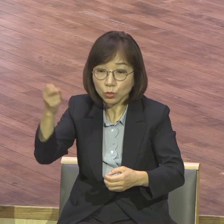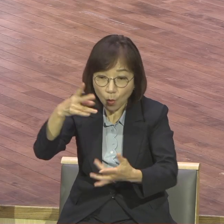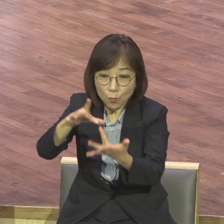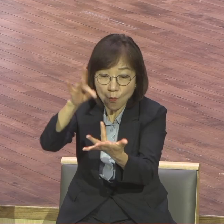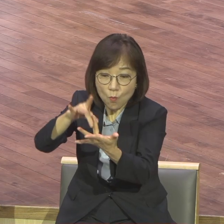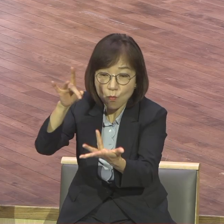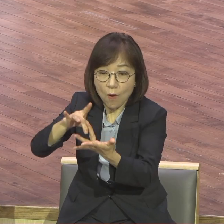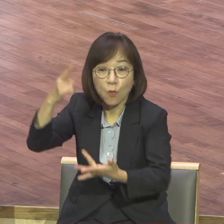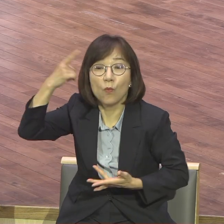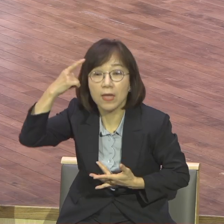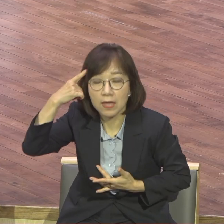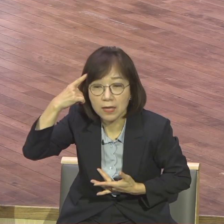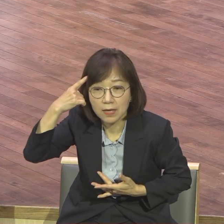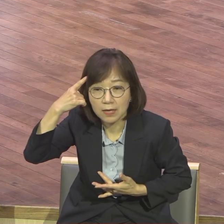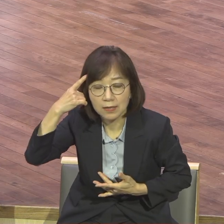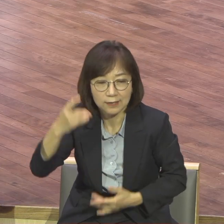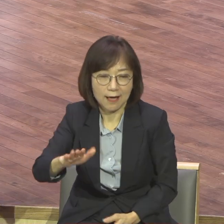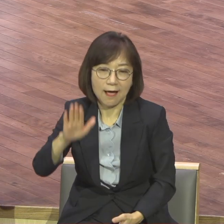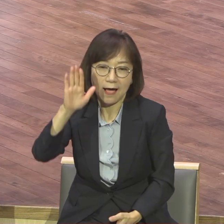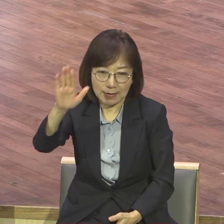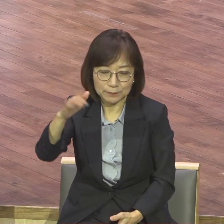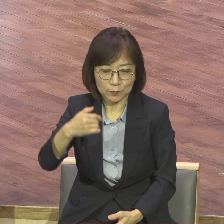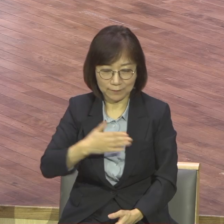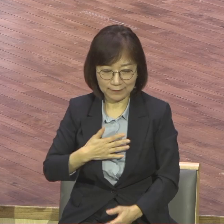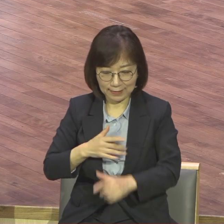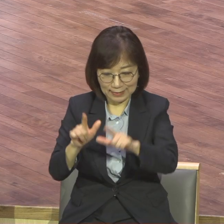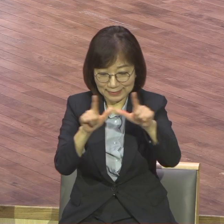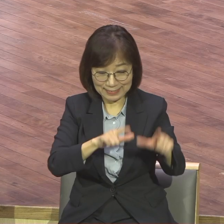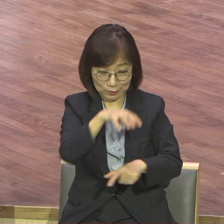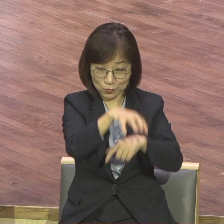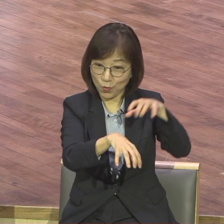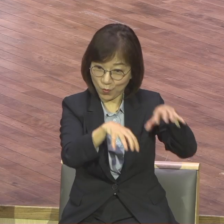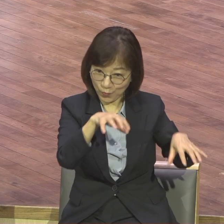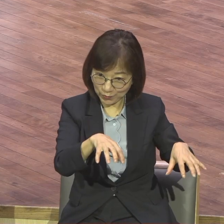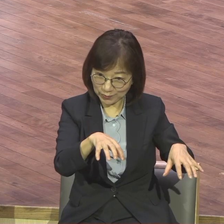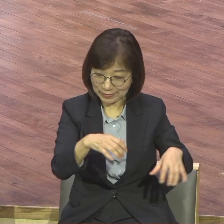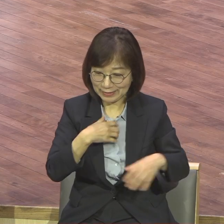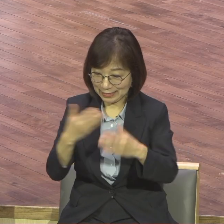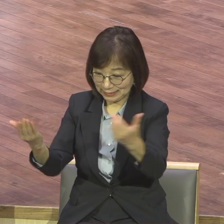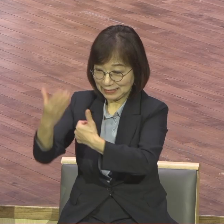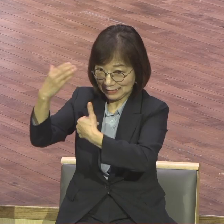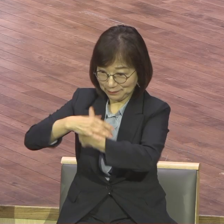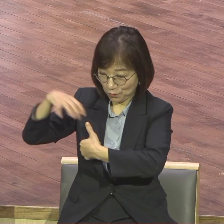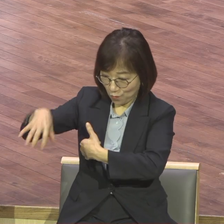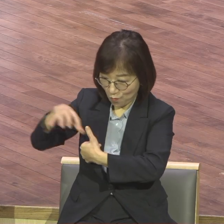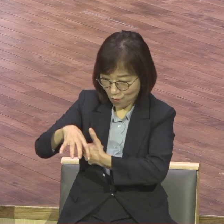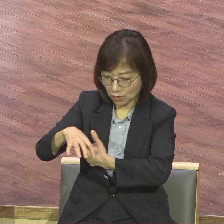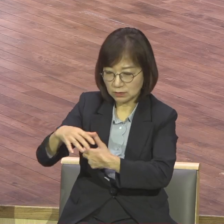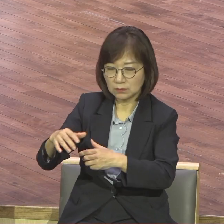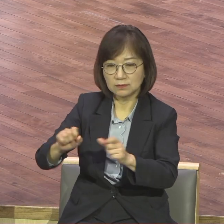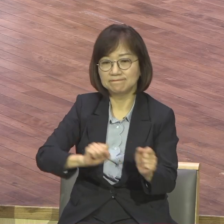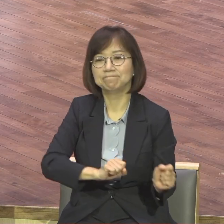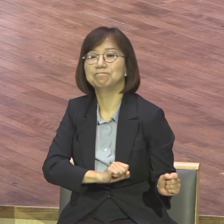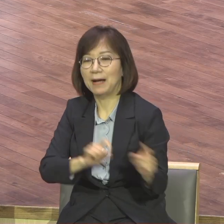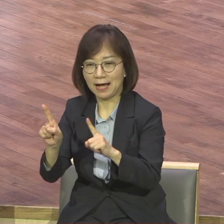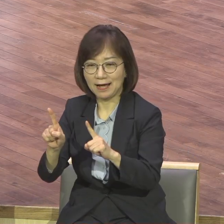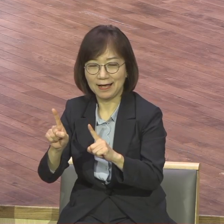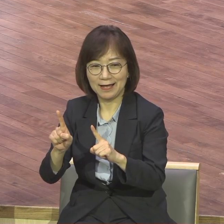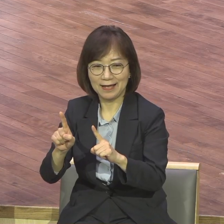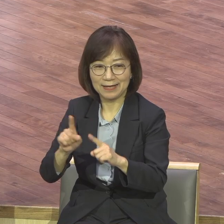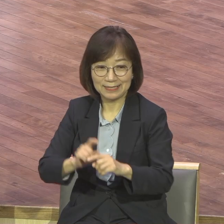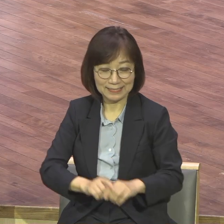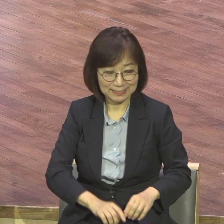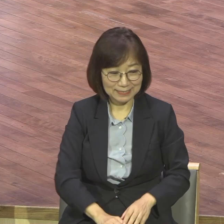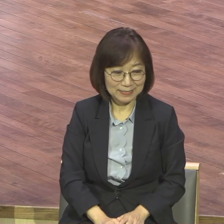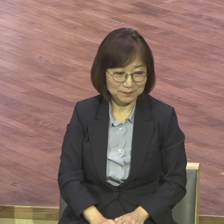위해서. 현장 살리라. 네가 살고 있는 현장, 네가 맡은 직분의 그 현장, 그 현장 살리는 그 한나라 이제 나가서